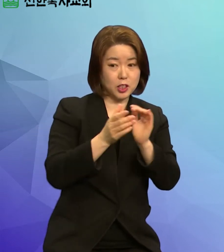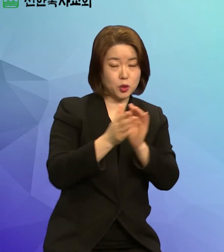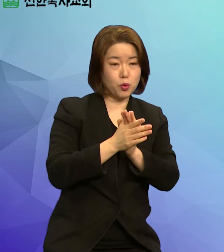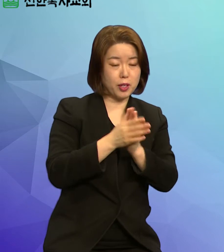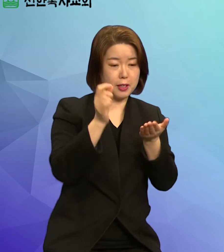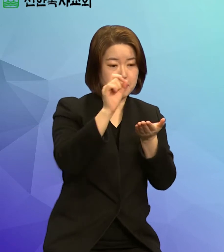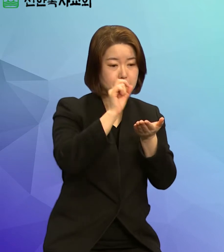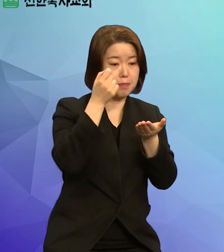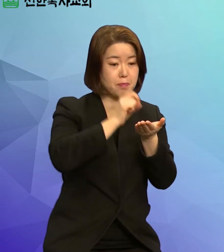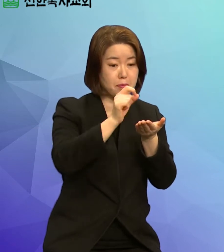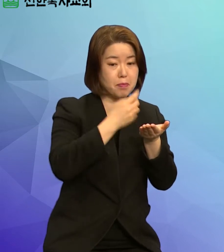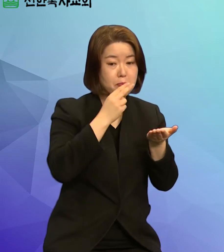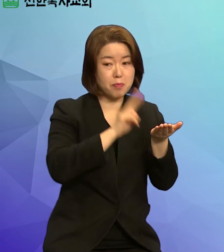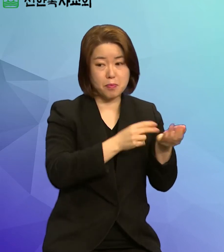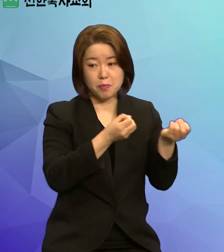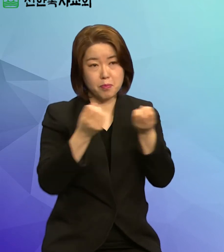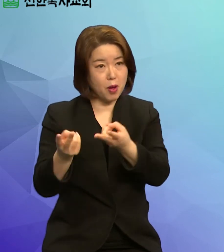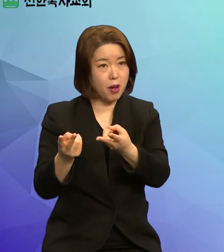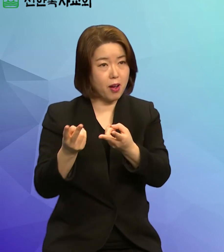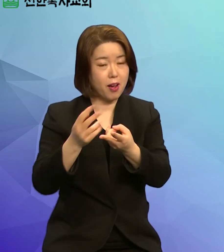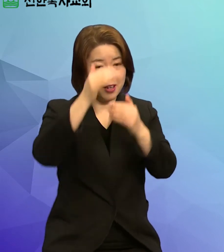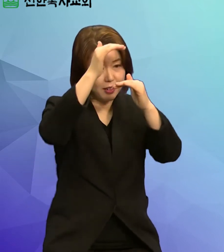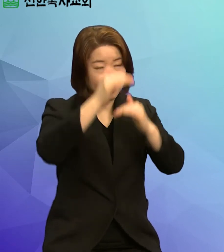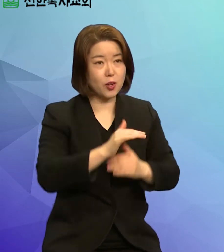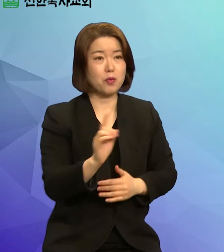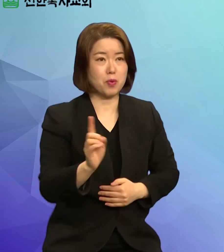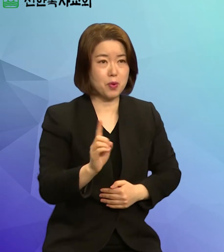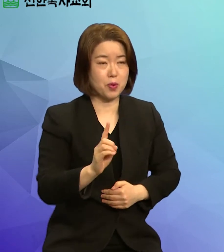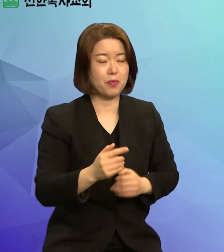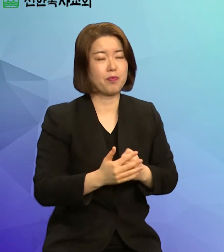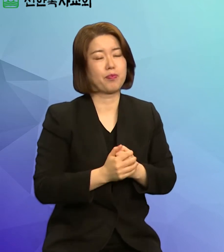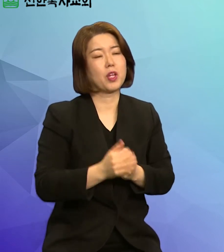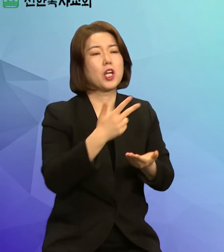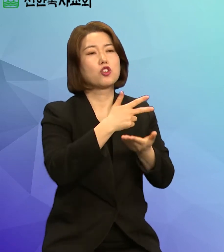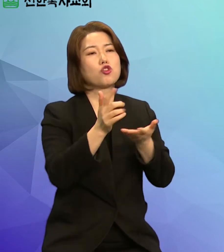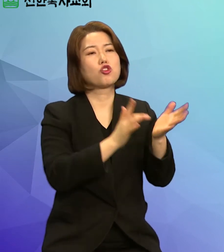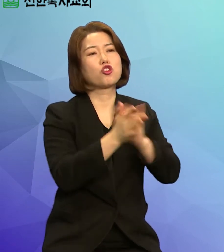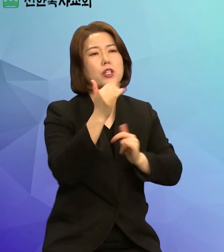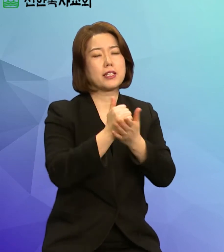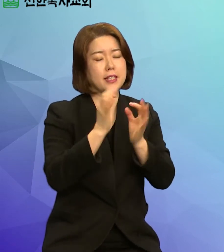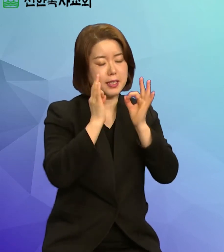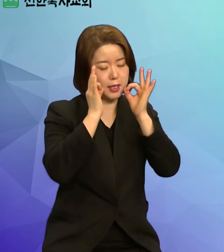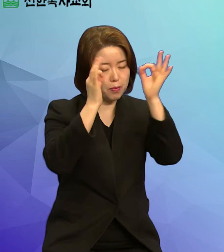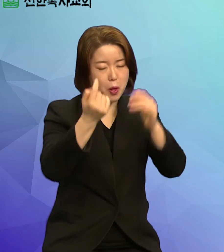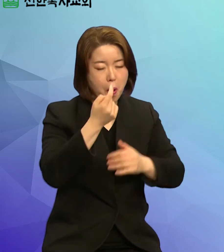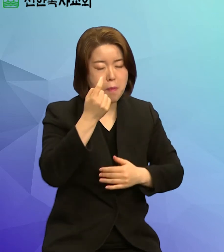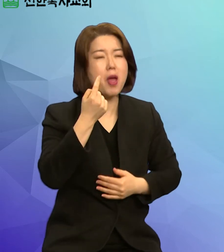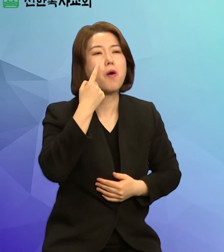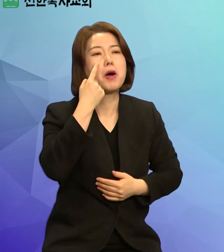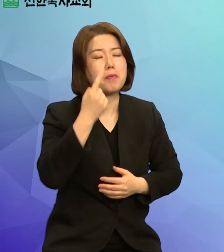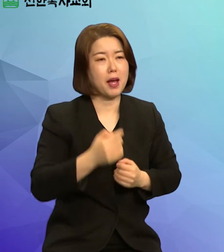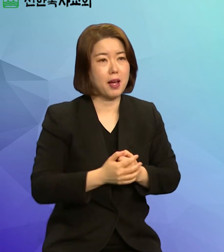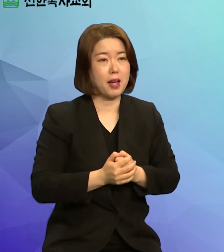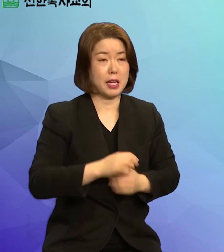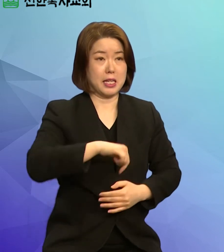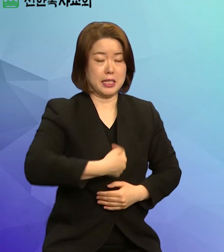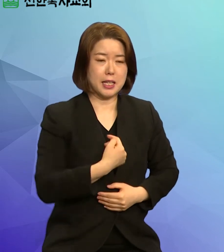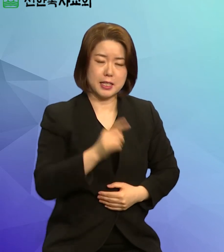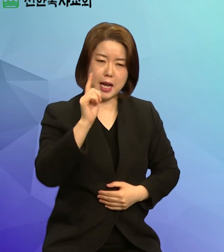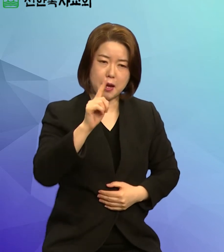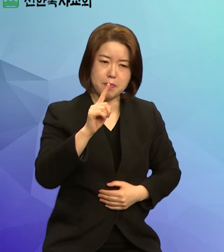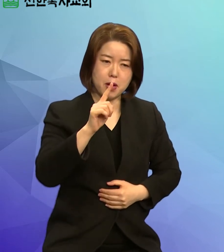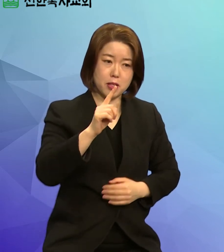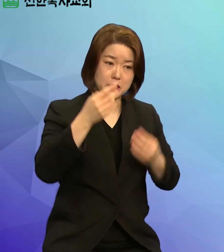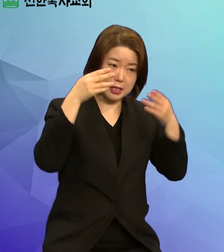이렇게 편지에 써서 보냈다는 겁니다. 주 예수를 힘써 배우게, 자신을 한 번